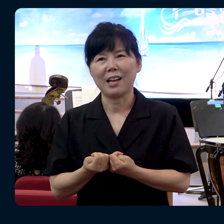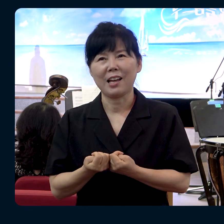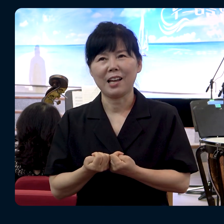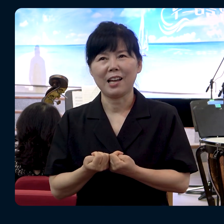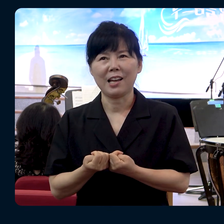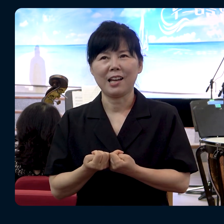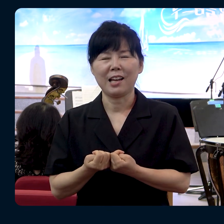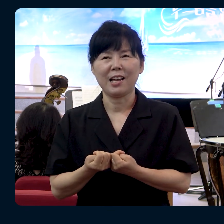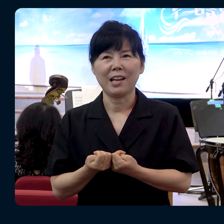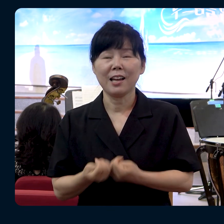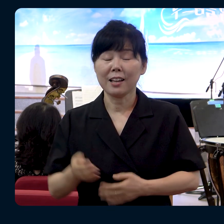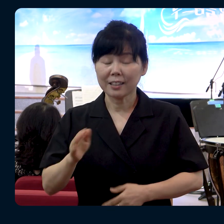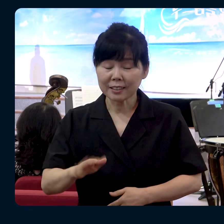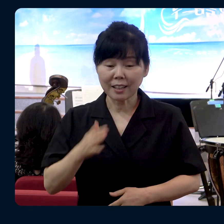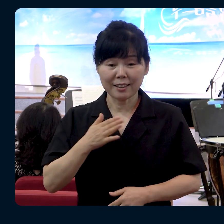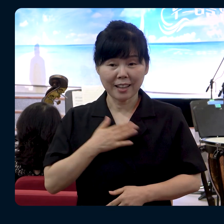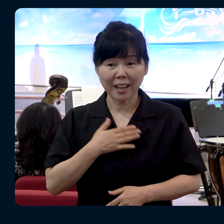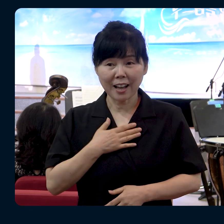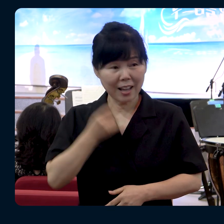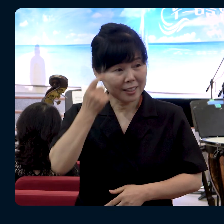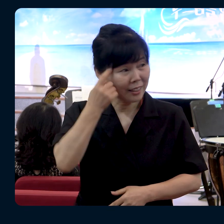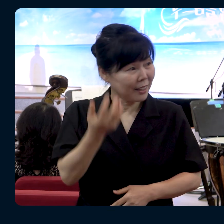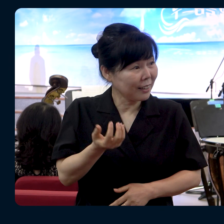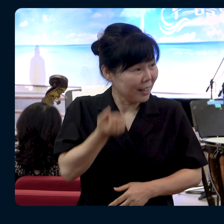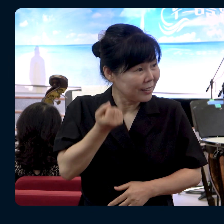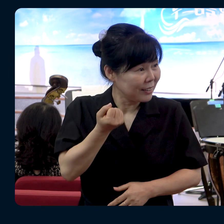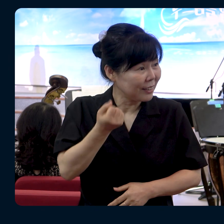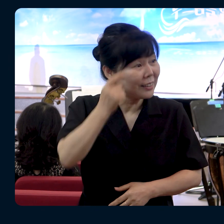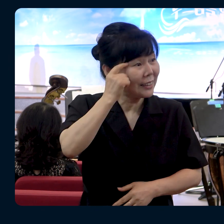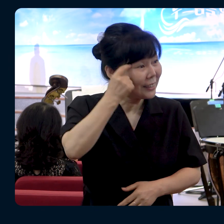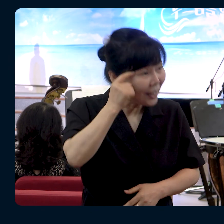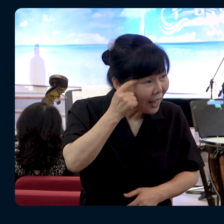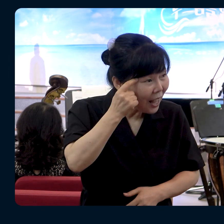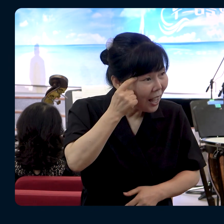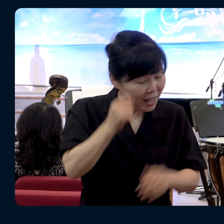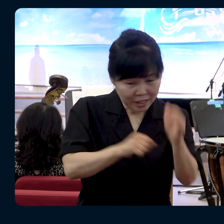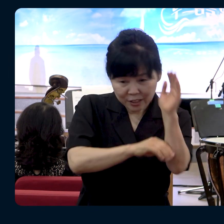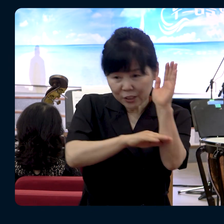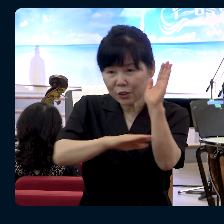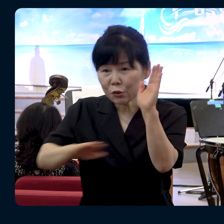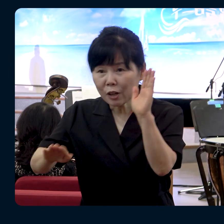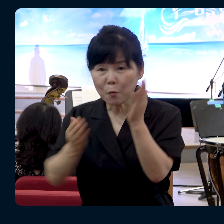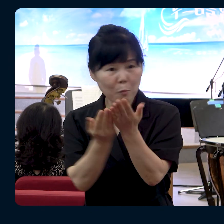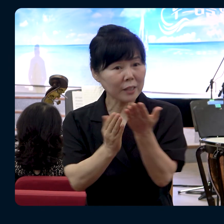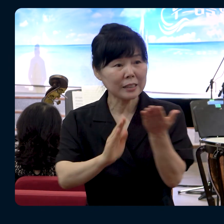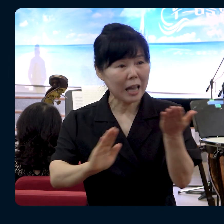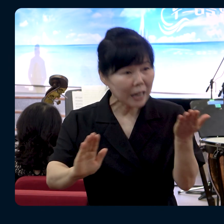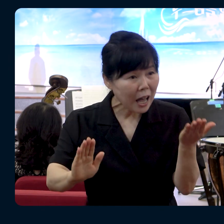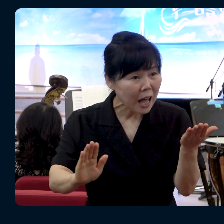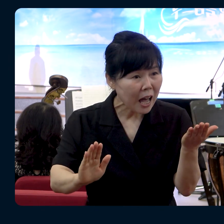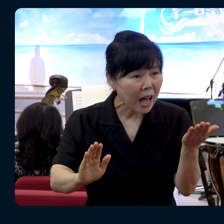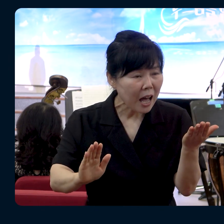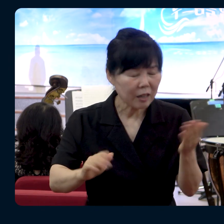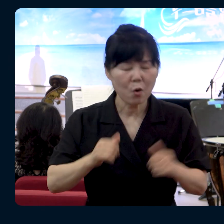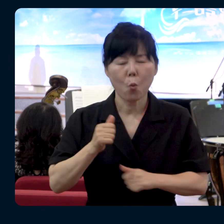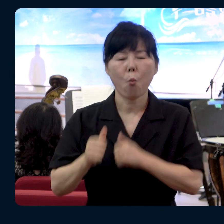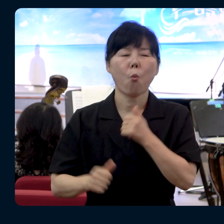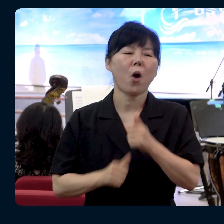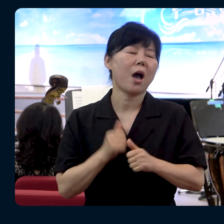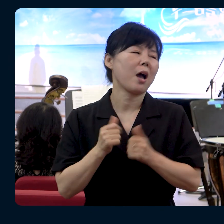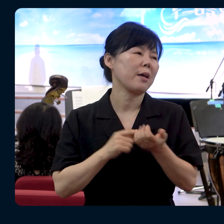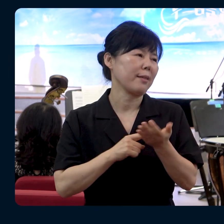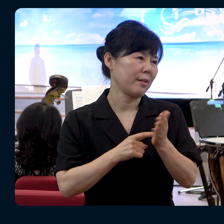겪으면서 내가 생각하던 내 가치, 내 기준에 누군가가 부합하지 않으면 우리는 불쾌한 기분이